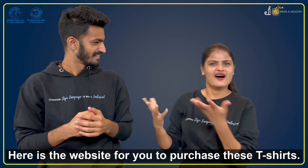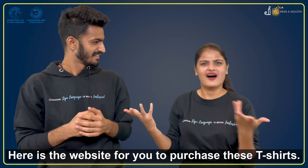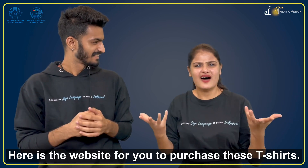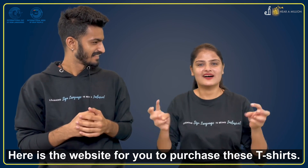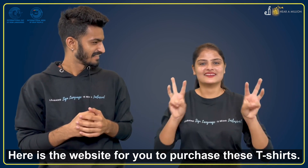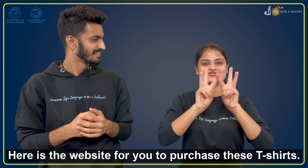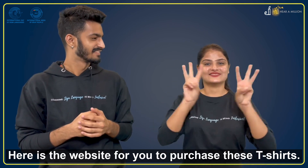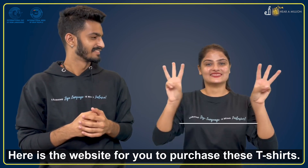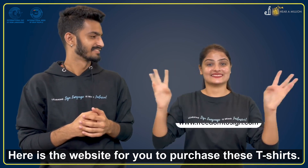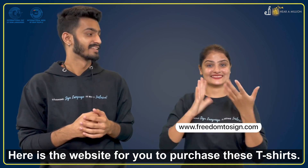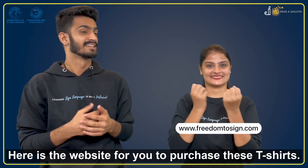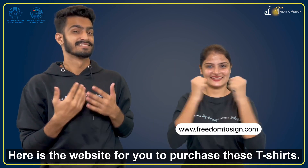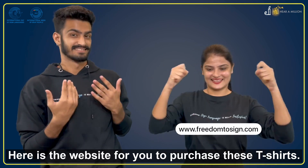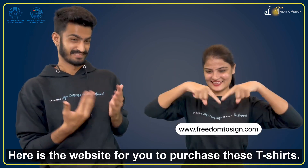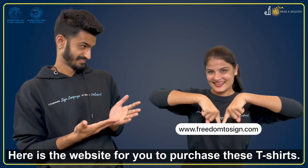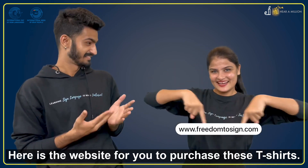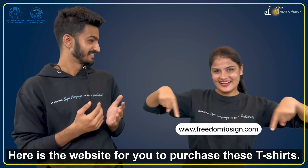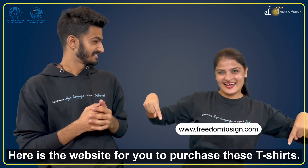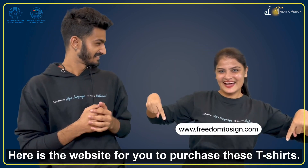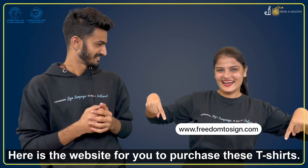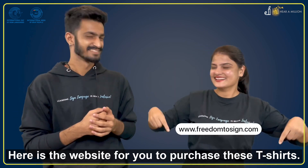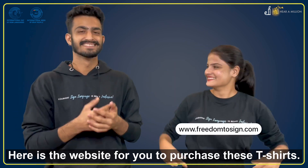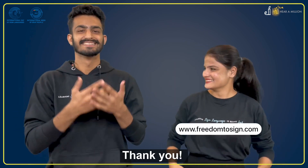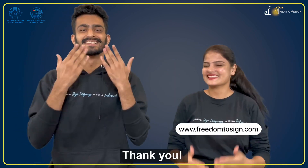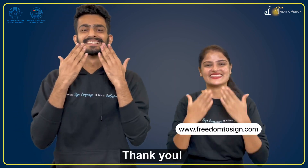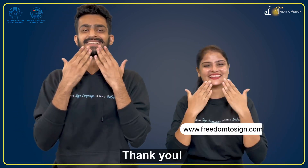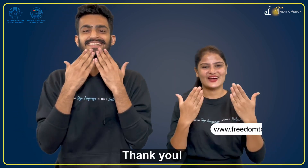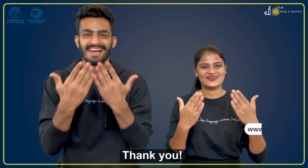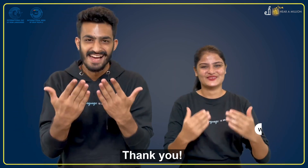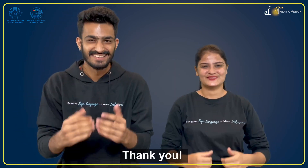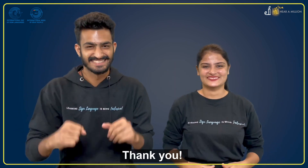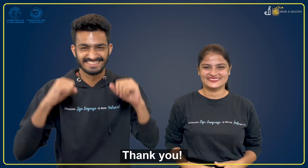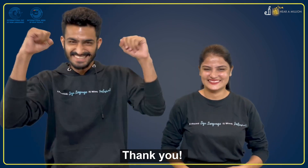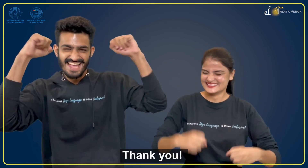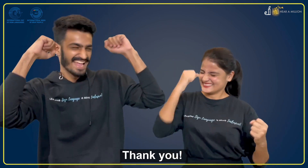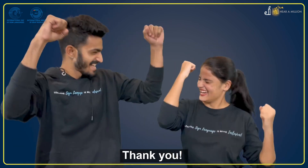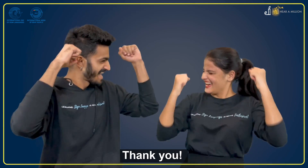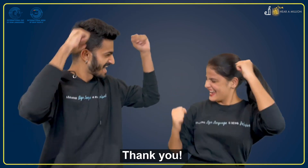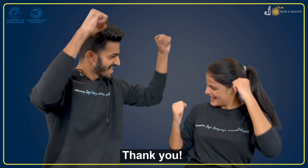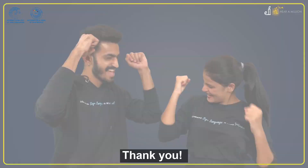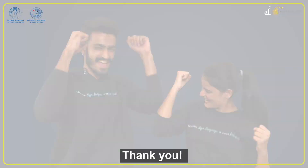के लिए यह शर्त खरीदने के लिए थैंक यू